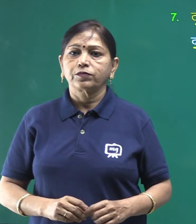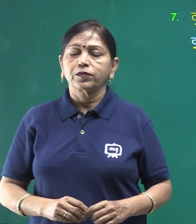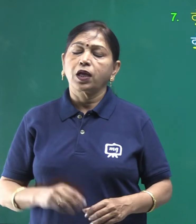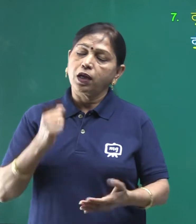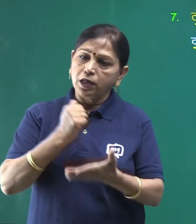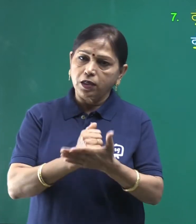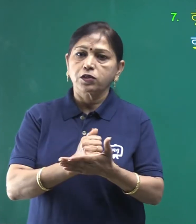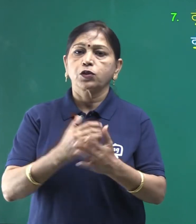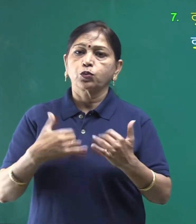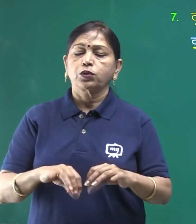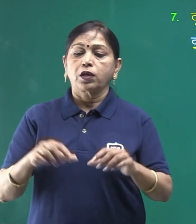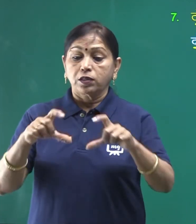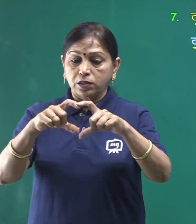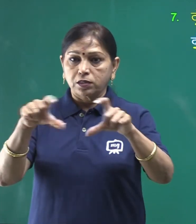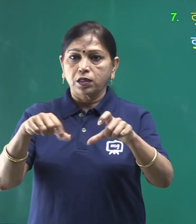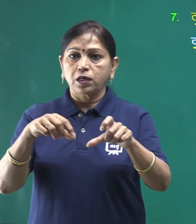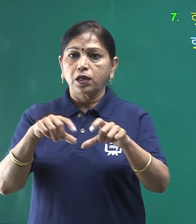निश्चित होता है।